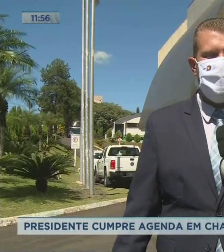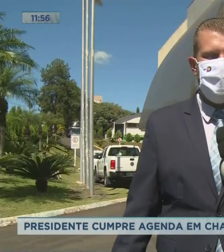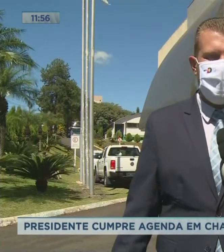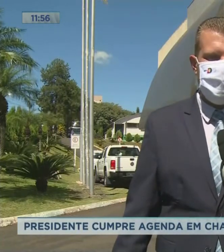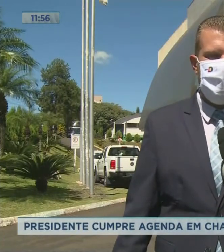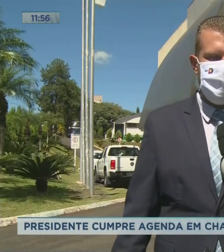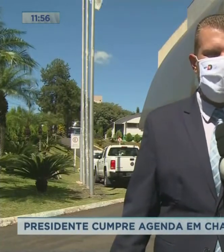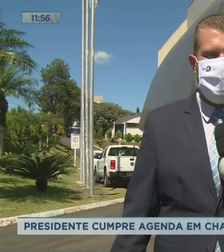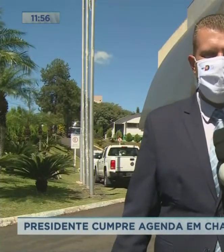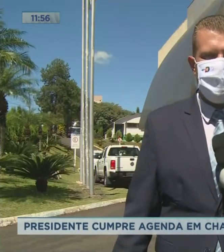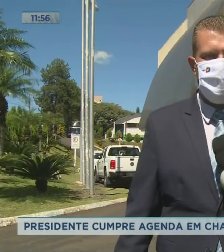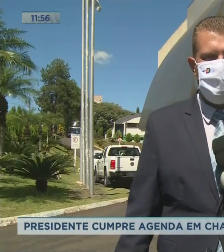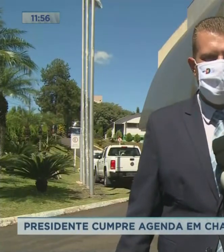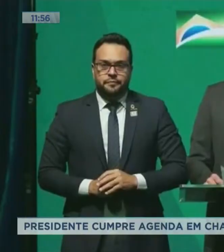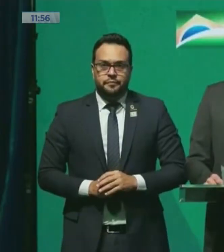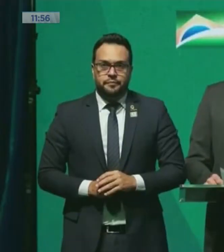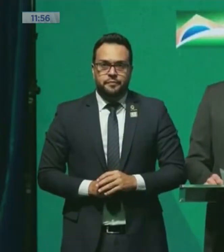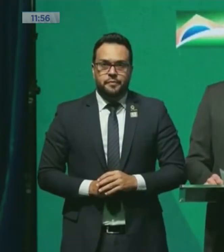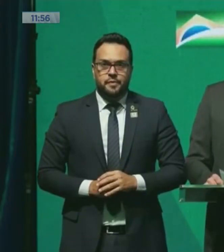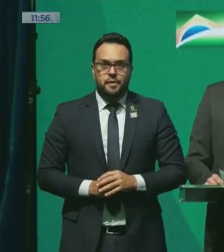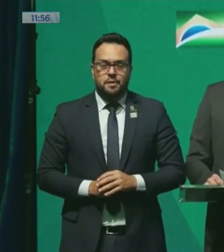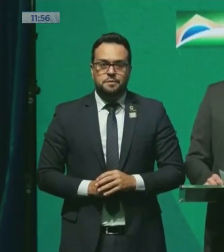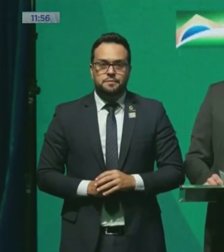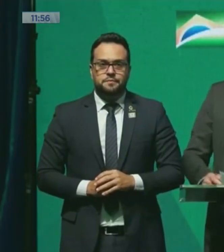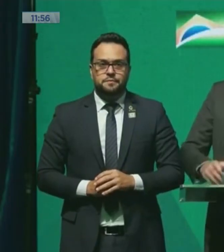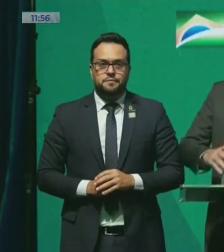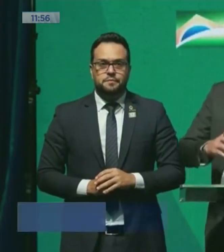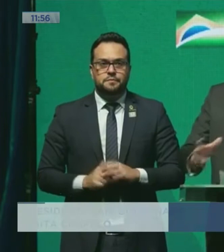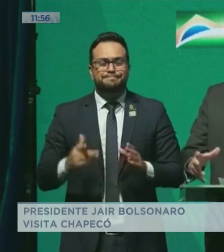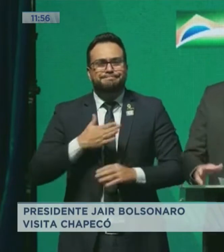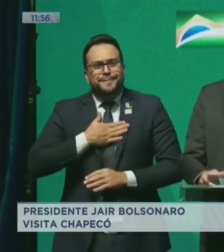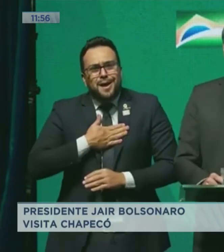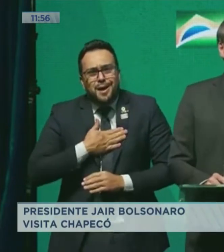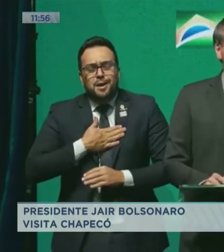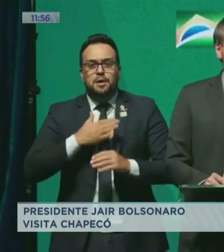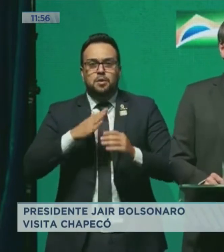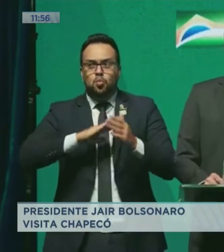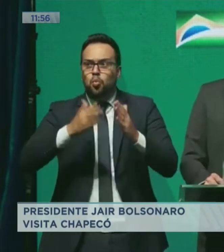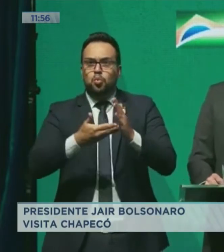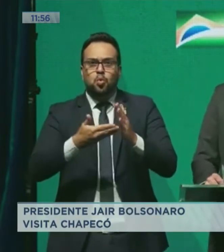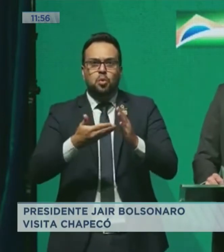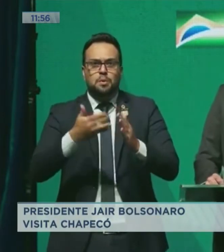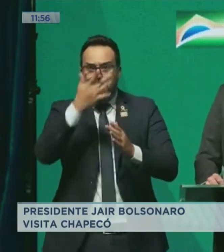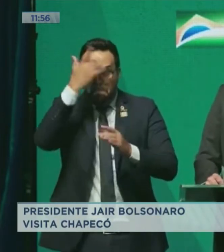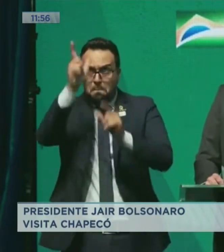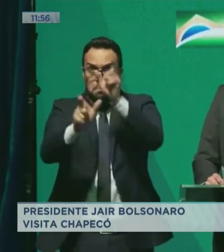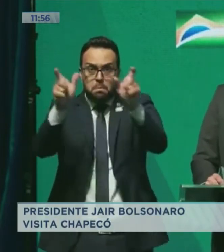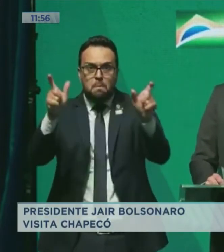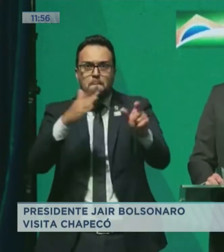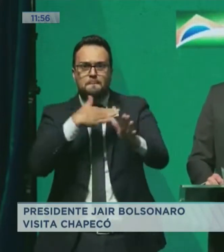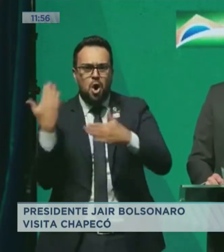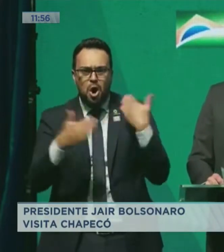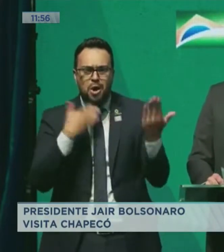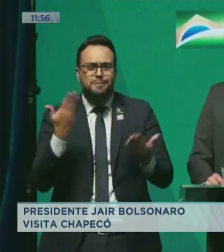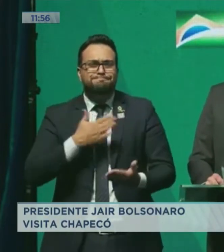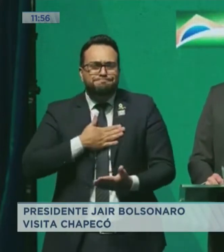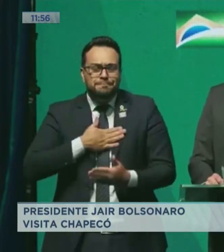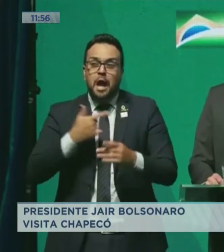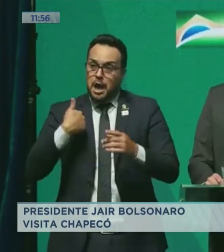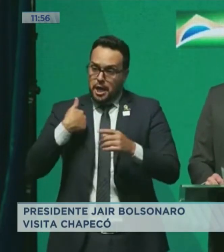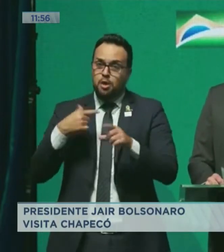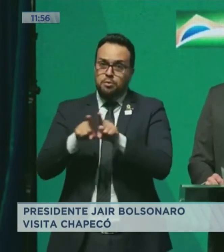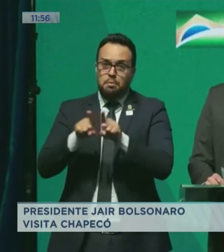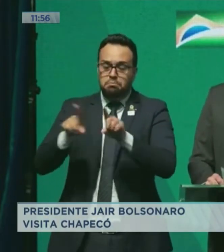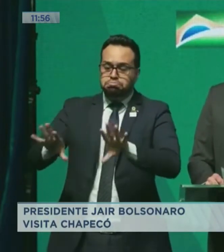da doença em todo o Brasil. Vamos ver o que ele disse. Lamentamos todas as mortes. Eu fui acometido de